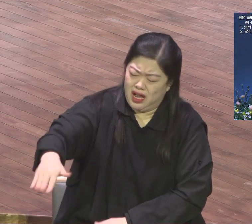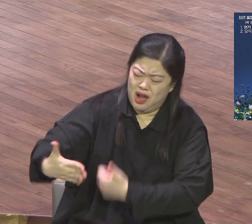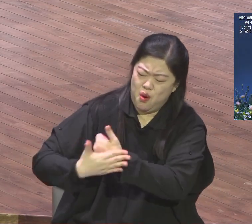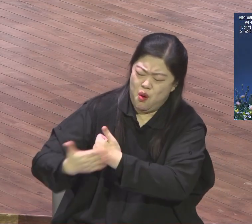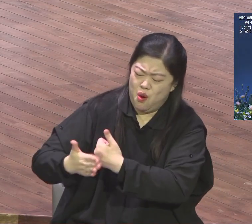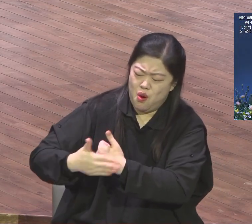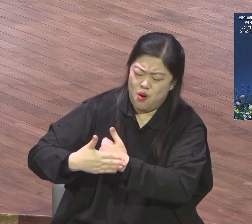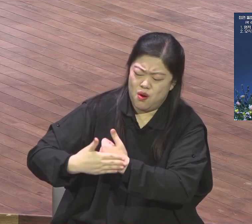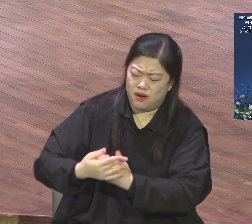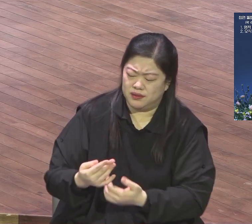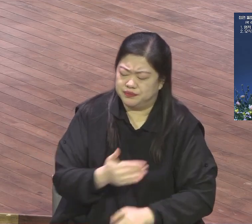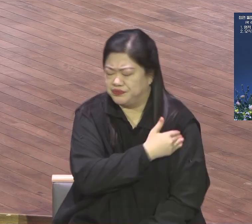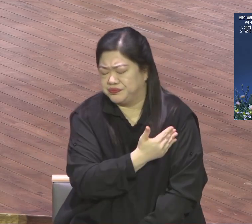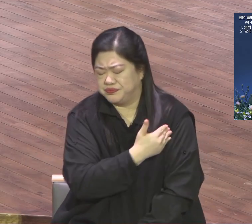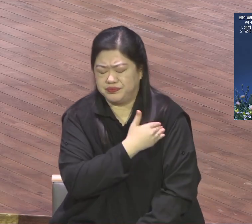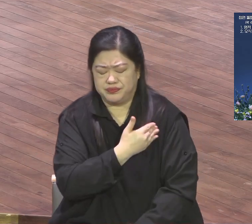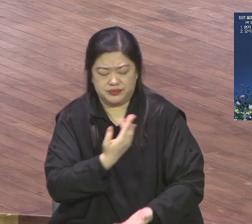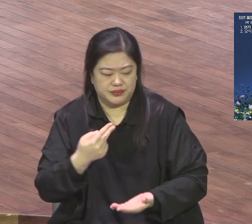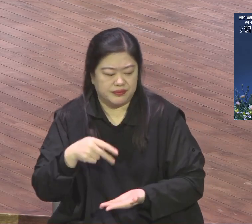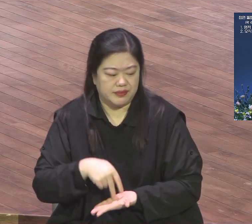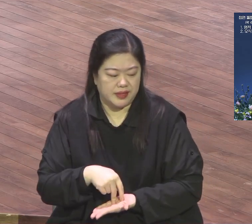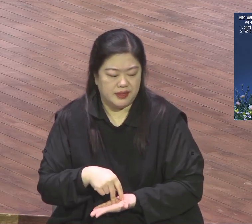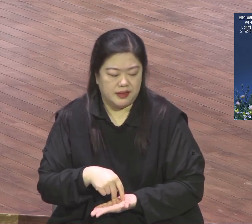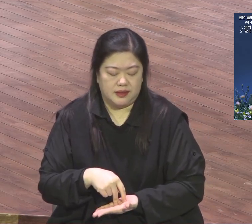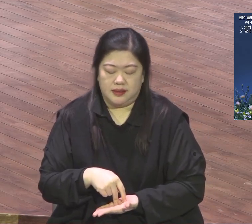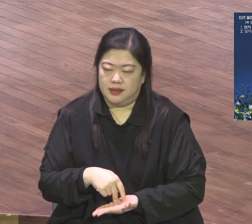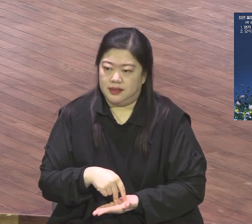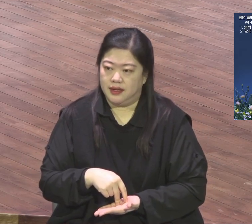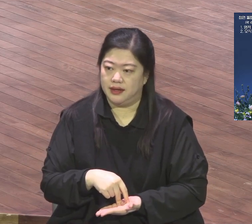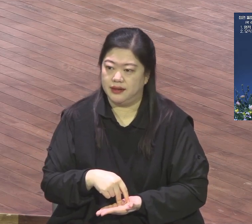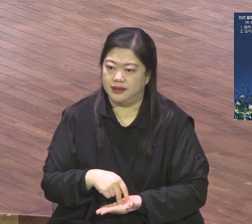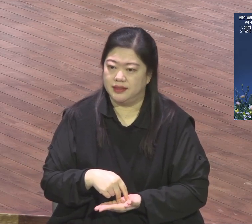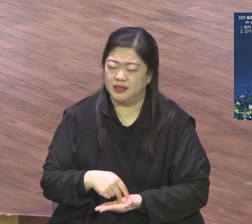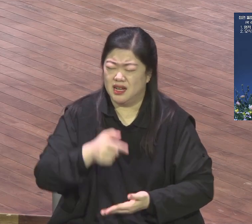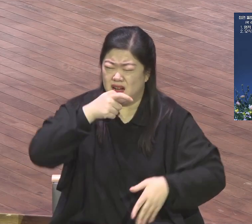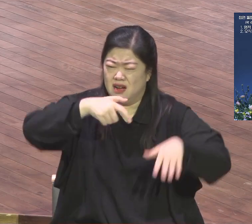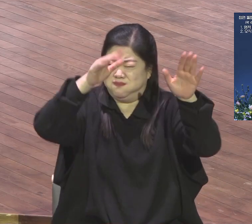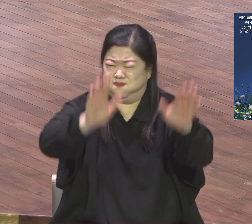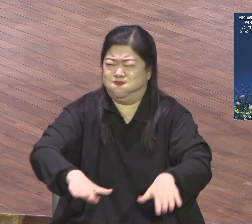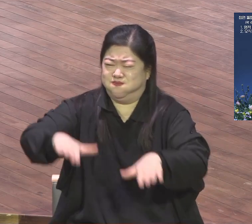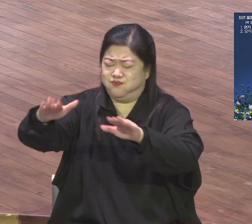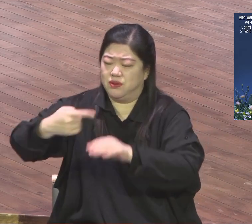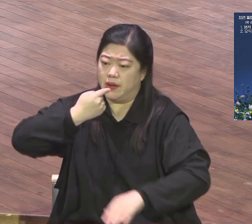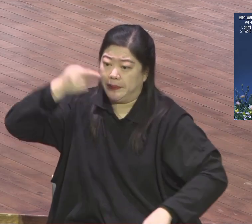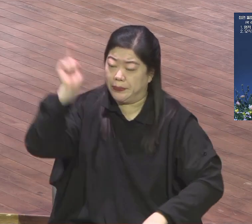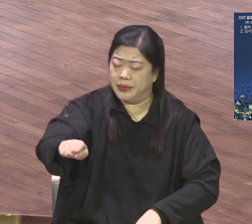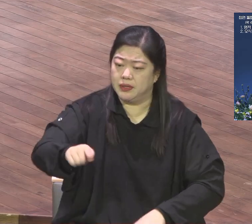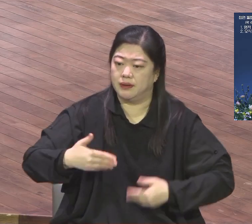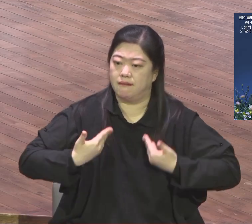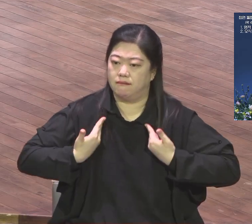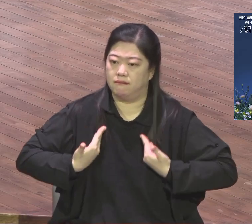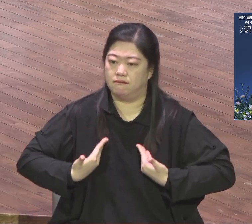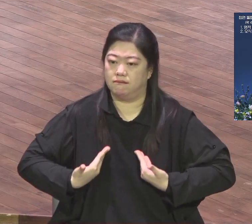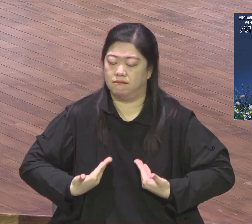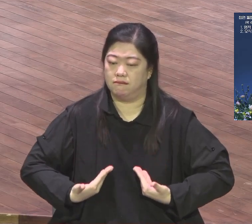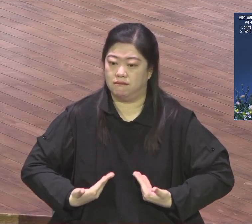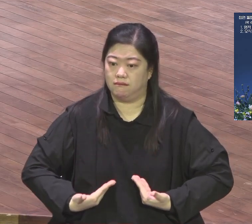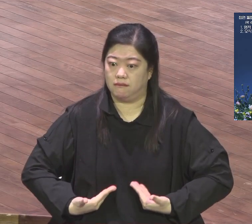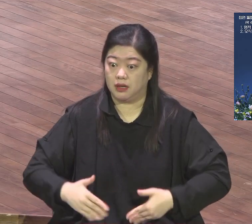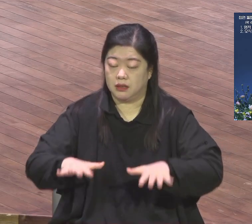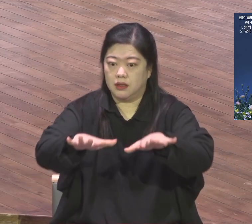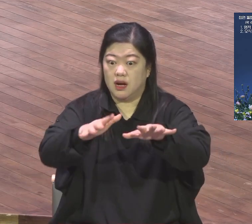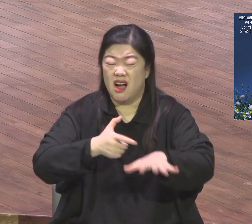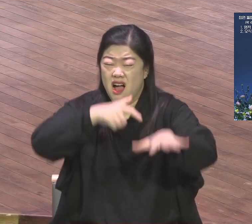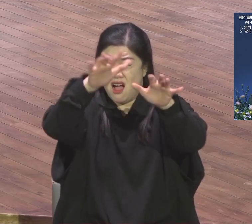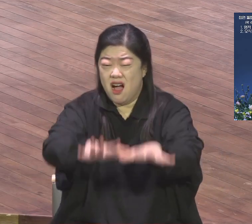신적 권위를 가지시고 광풍치는 바다를 꾸짖었습니다. 잠잠하라 고요하라. 그러니까